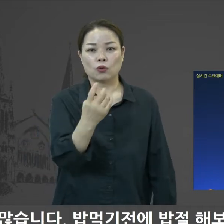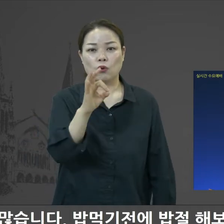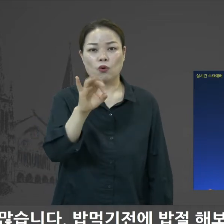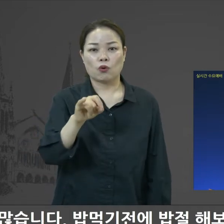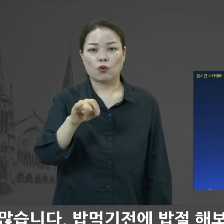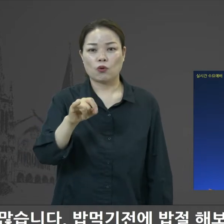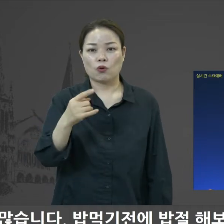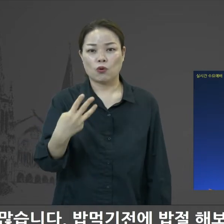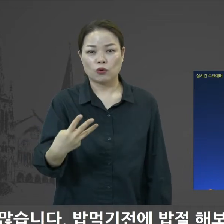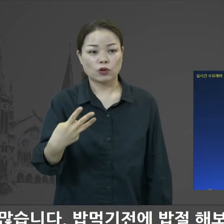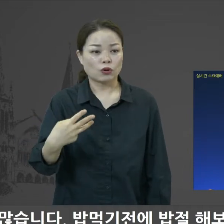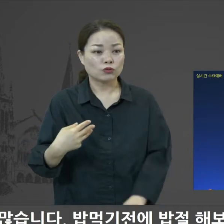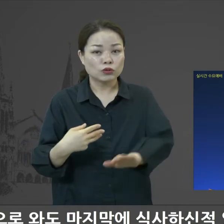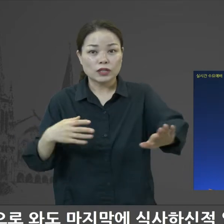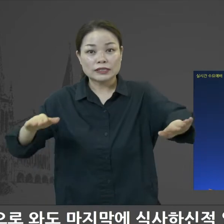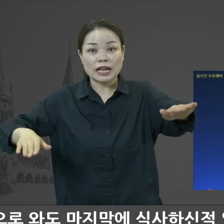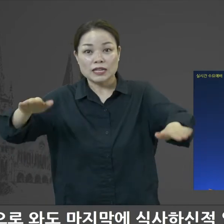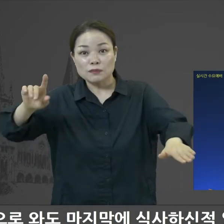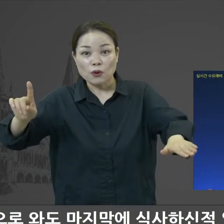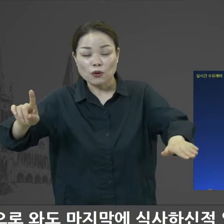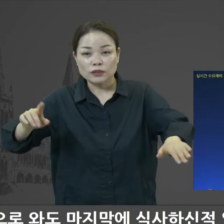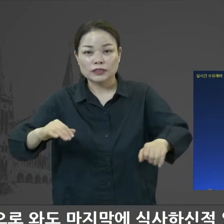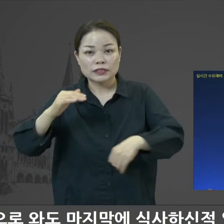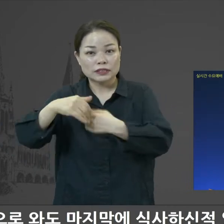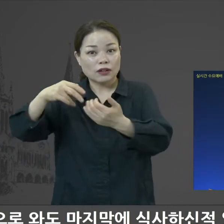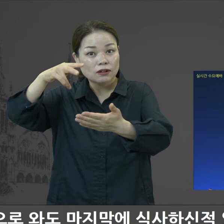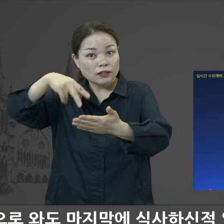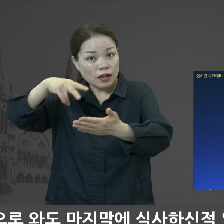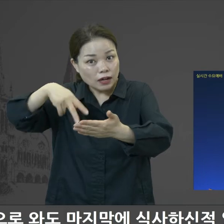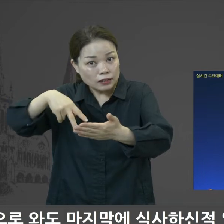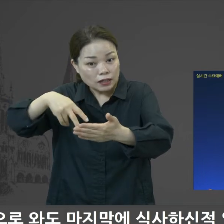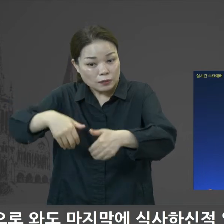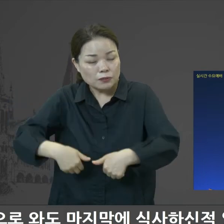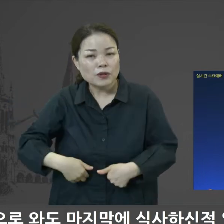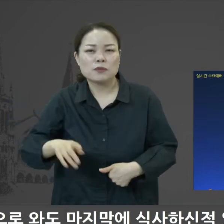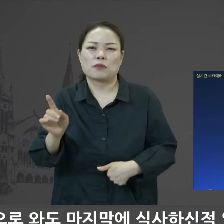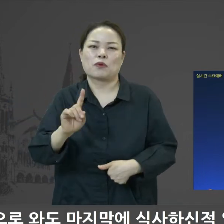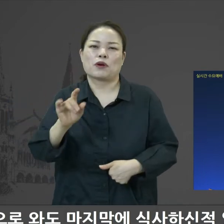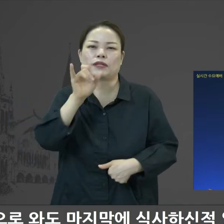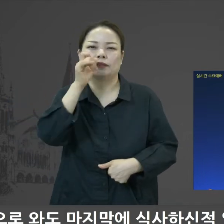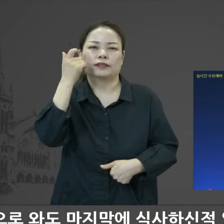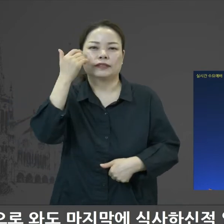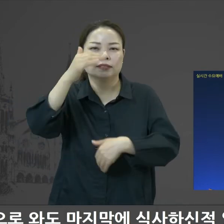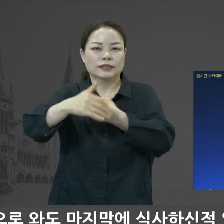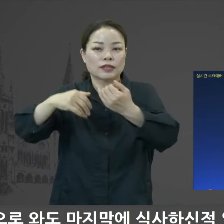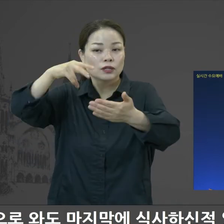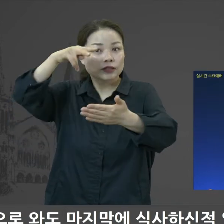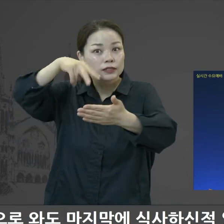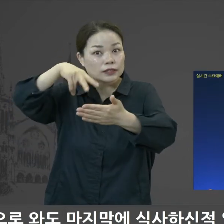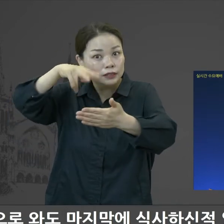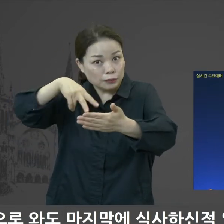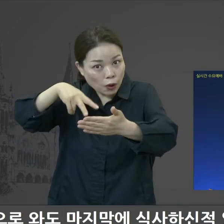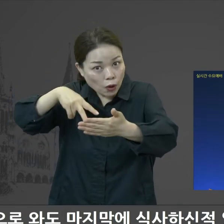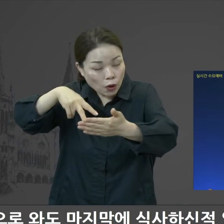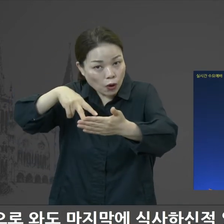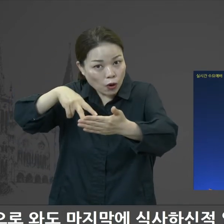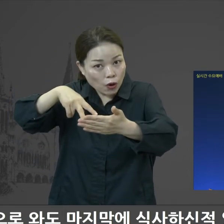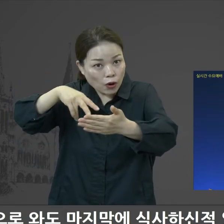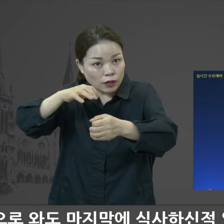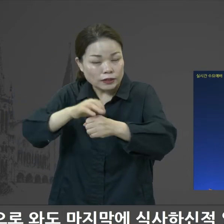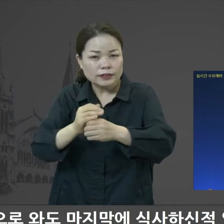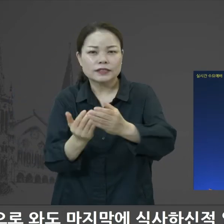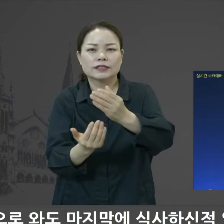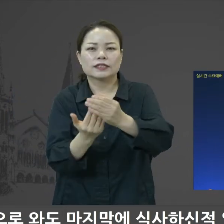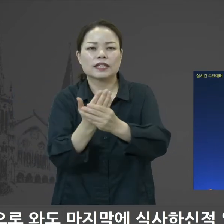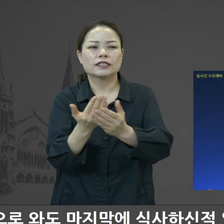건 무엇이 있을까요? 성경을 읽을 때 그럼 필요한 거는 무엇이 있을까요? 성경을 읽으면 일어나야